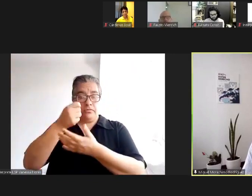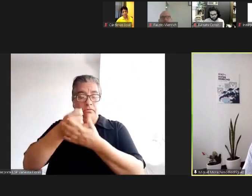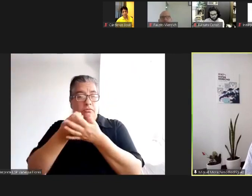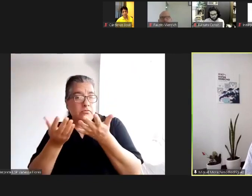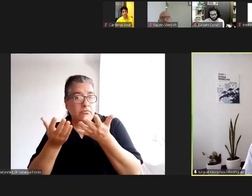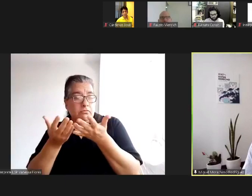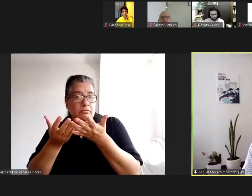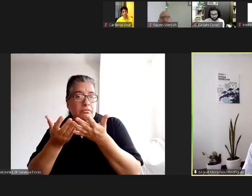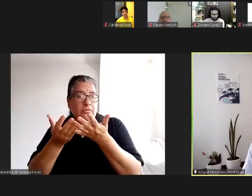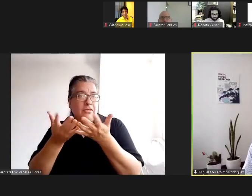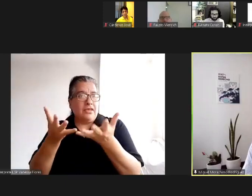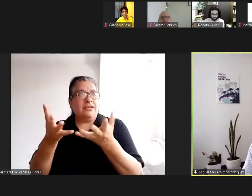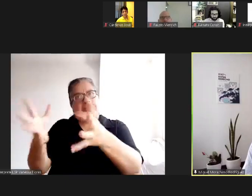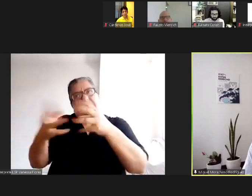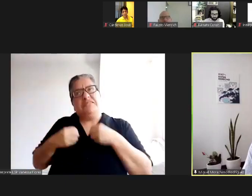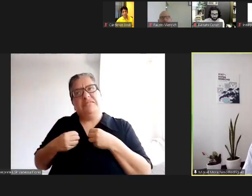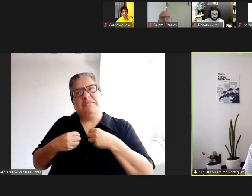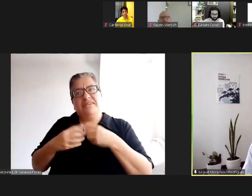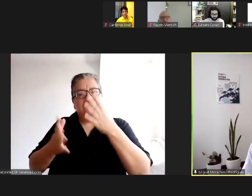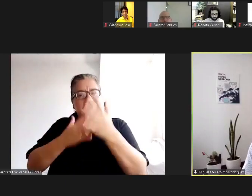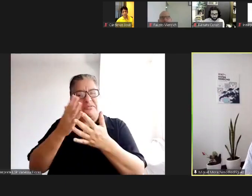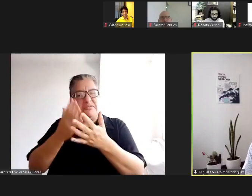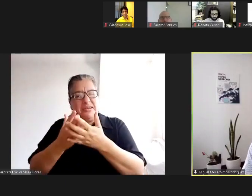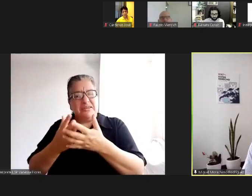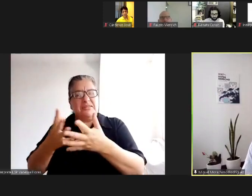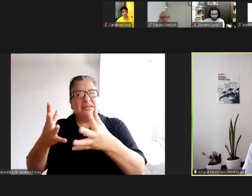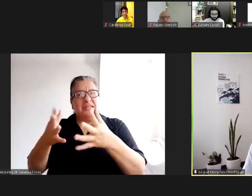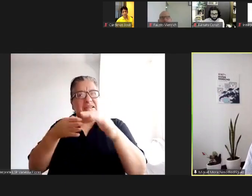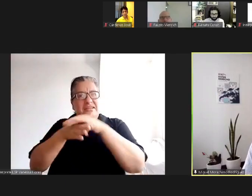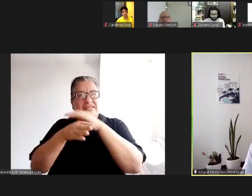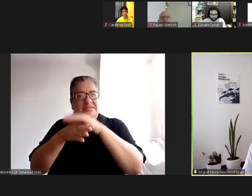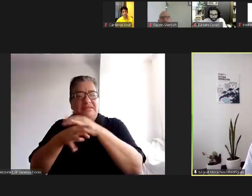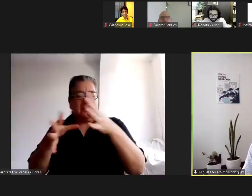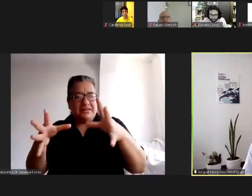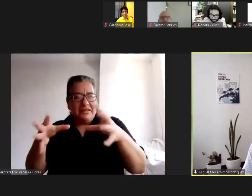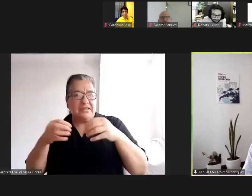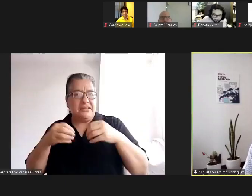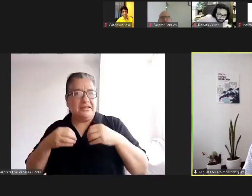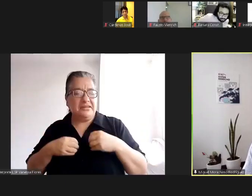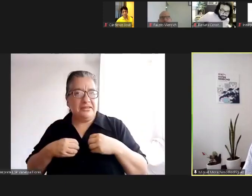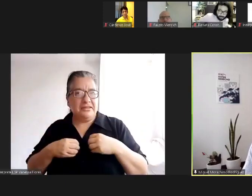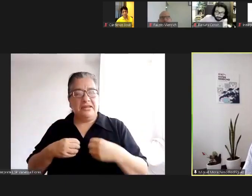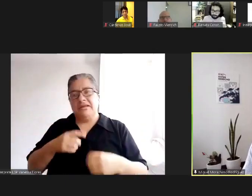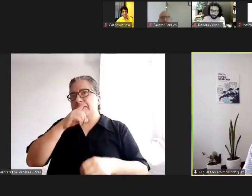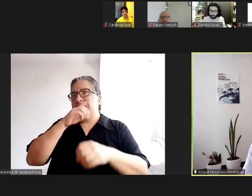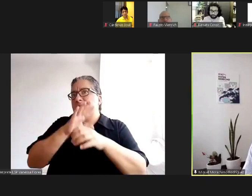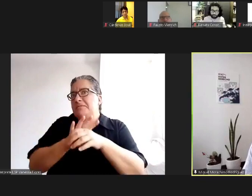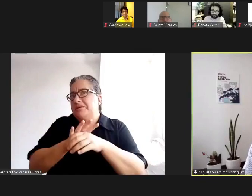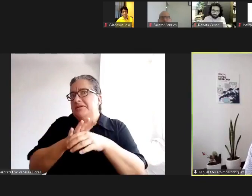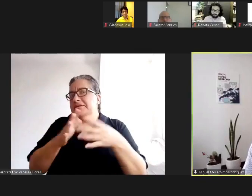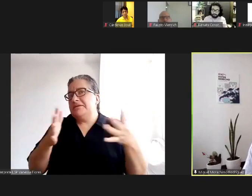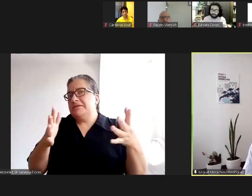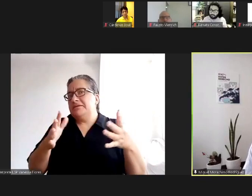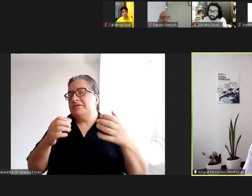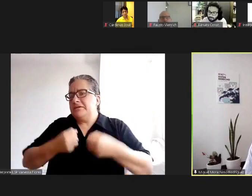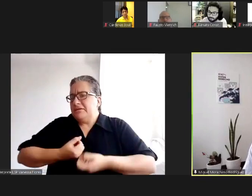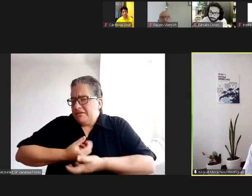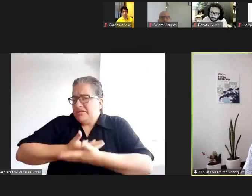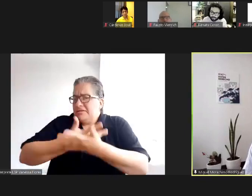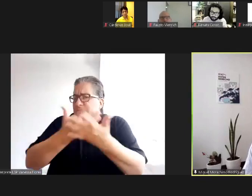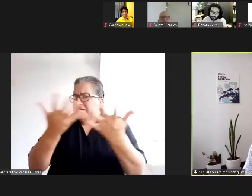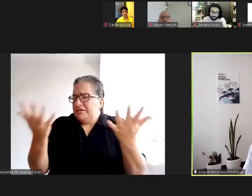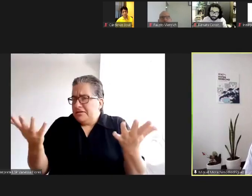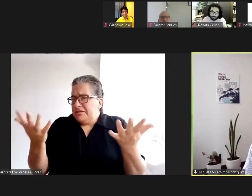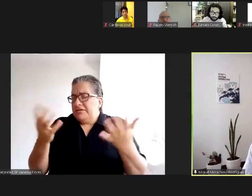accesibilidad, es necesario que se compren el compromiso, y existen instrumentos y herramientas a disposición de quienes